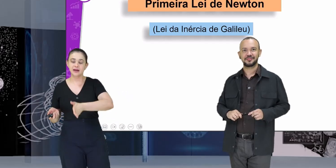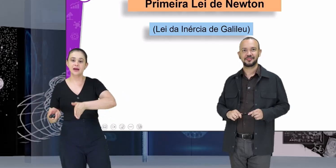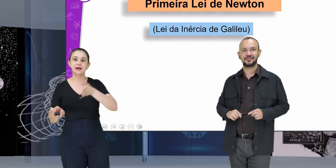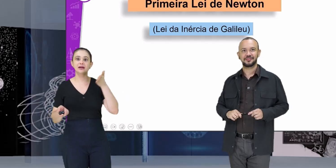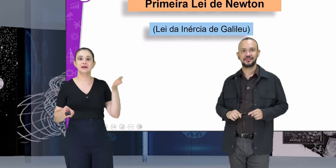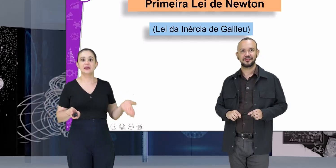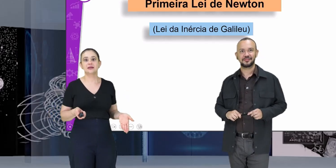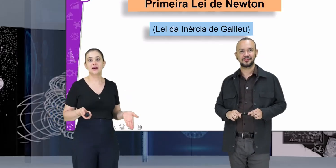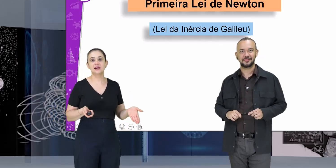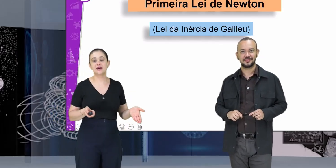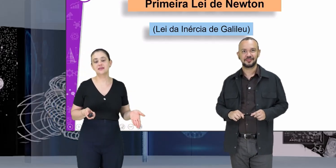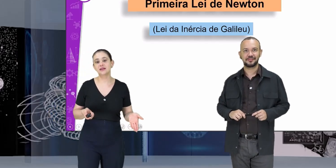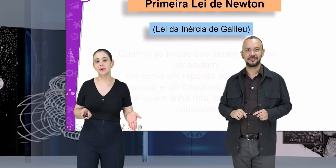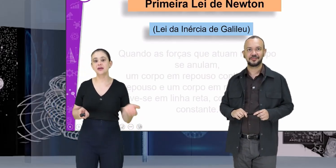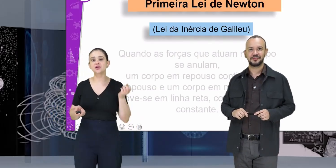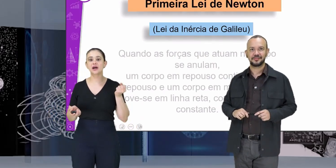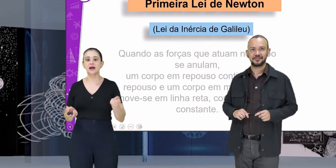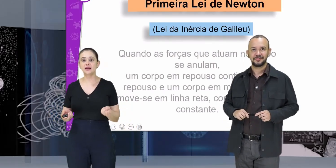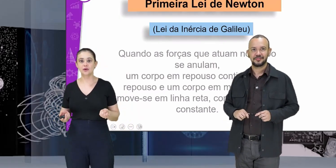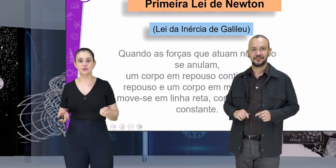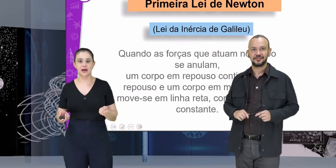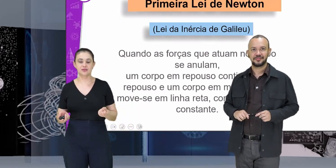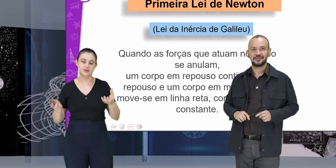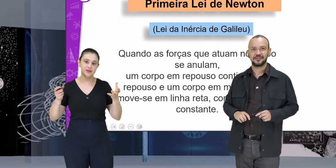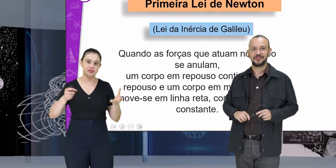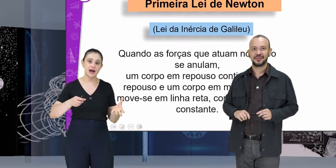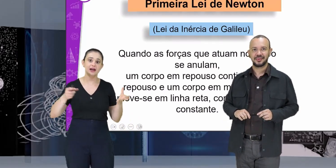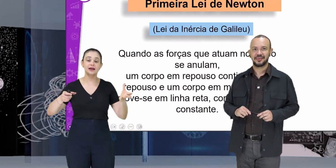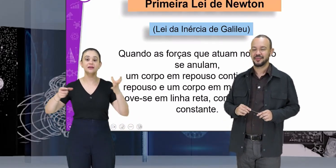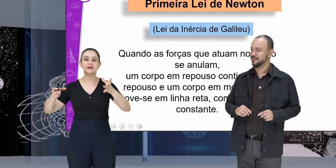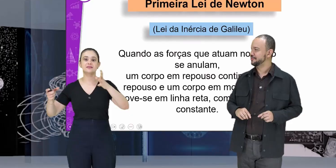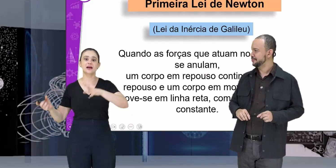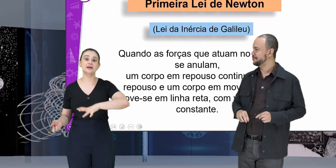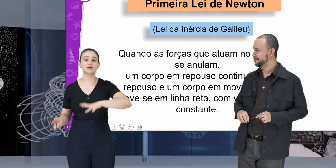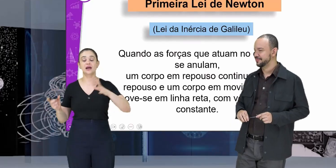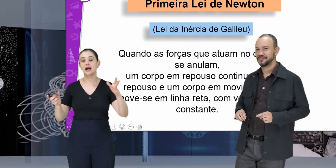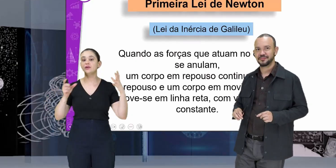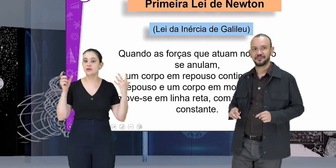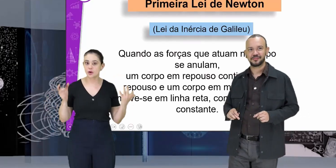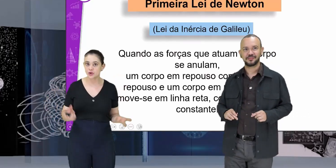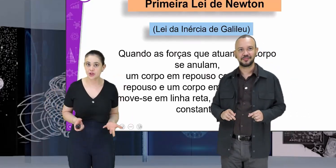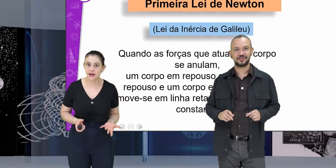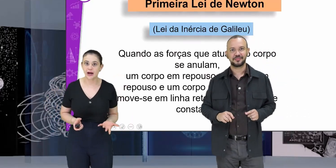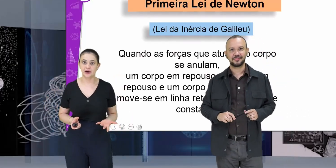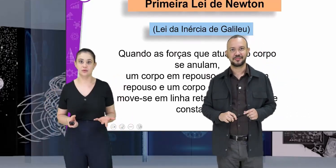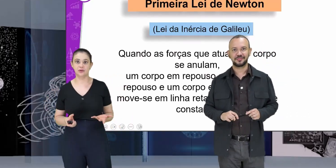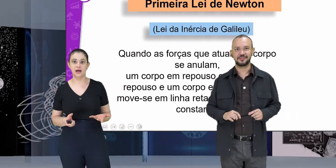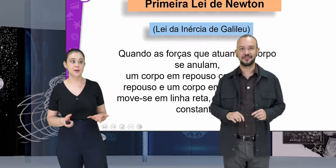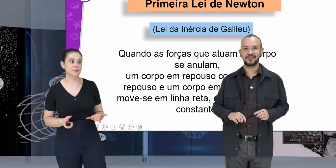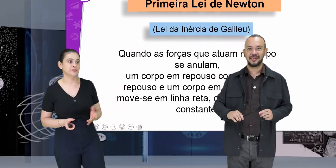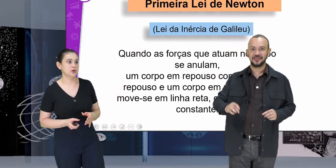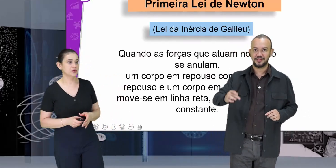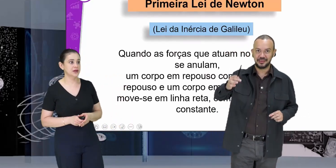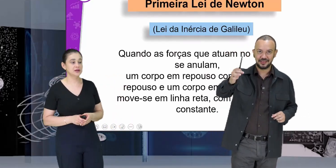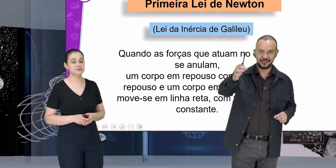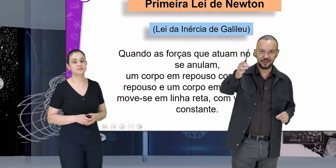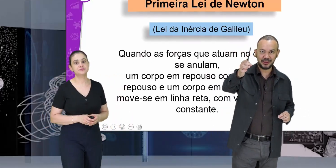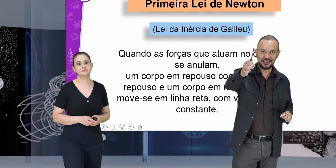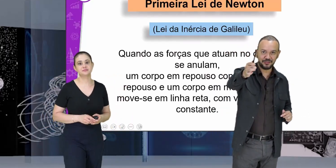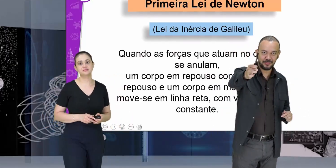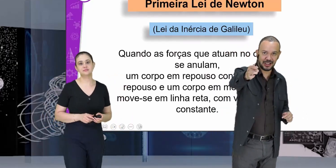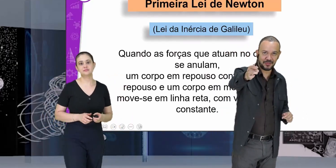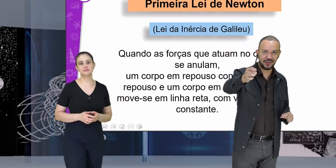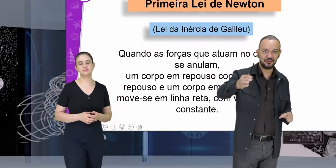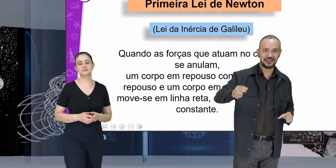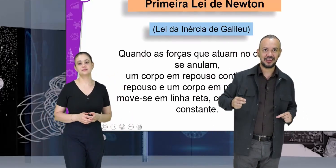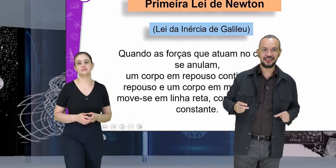lei, que é a lei da inércia também de Galileu, tá? Se você vê a lei de Galileu está errado, não está errado, tá? Ok? Tudo bem, então.